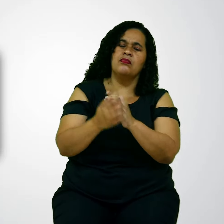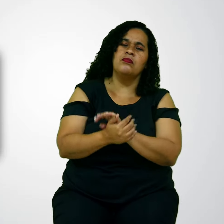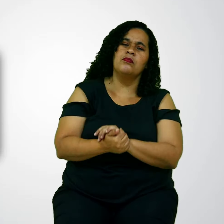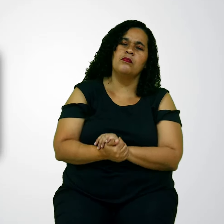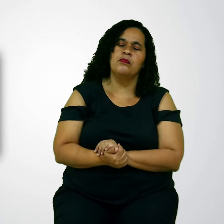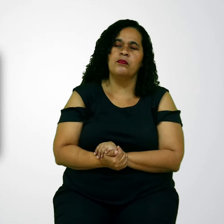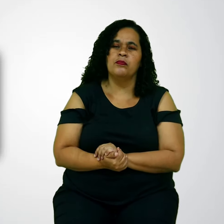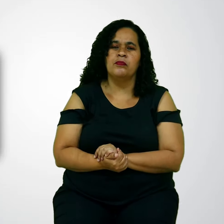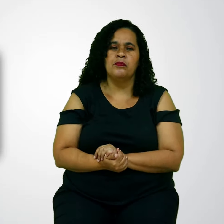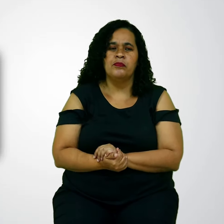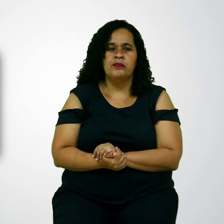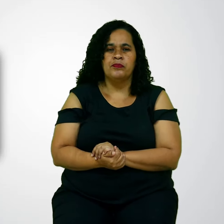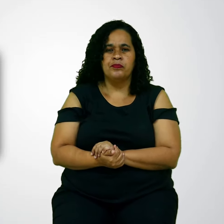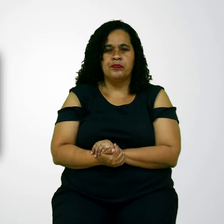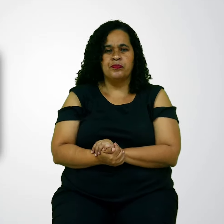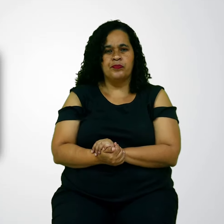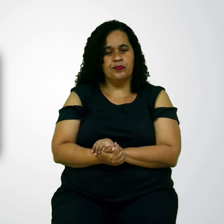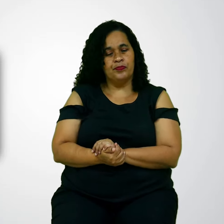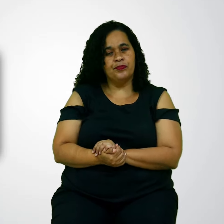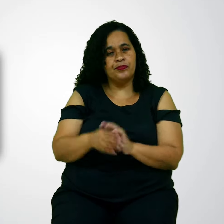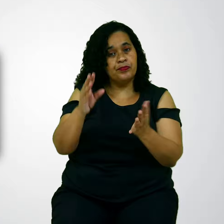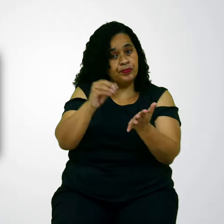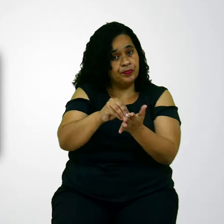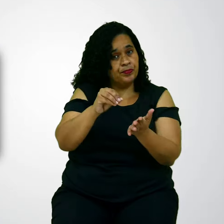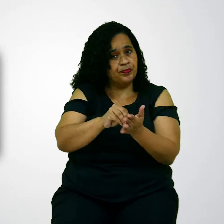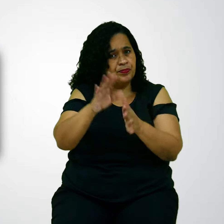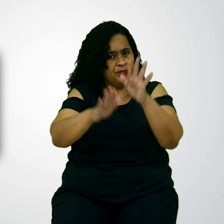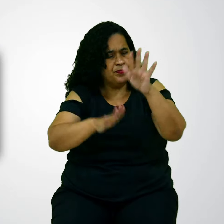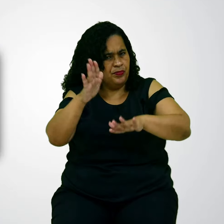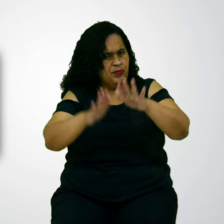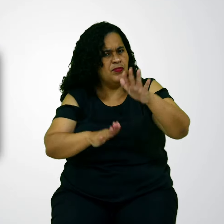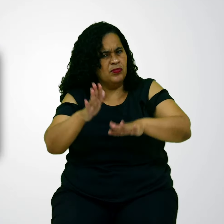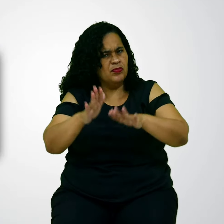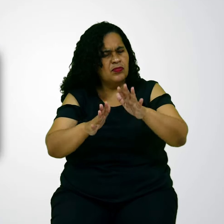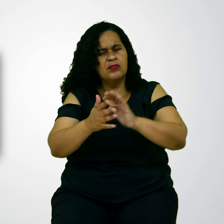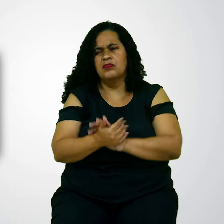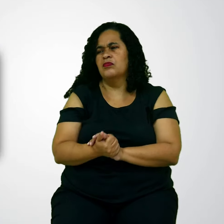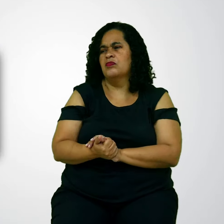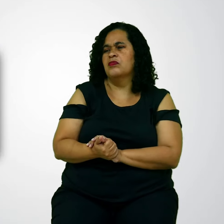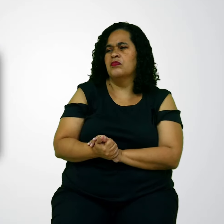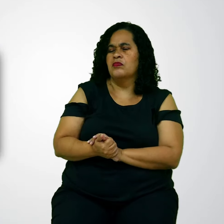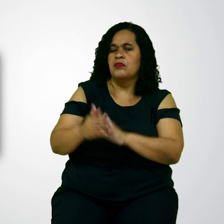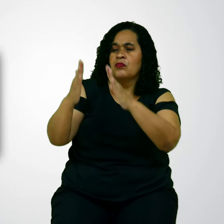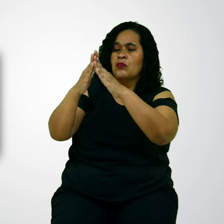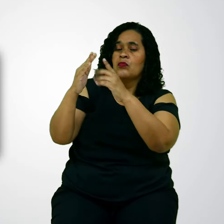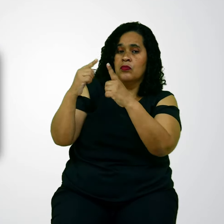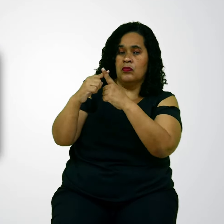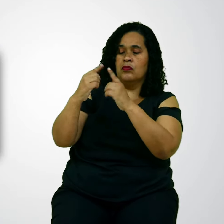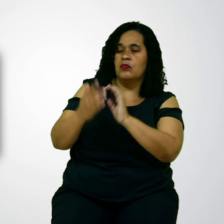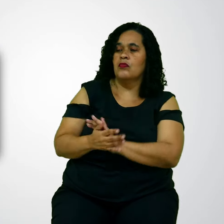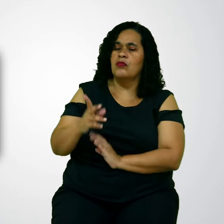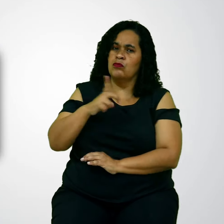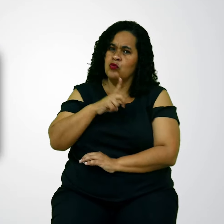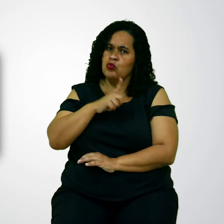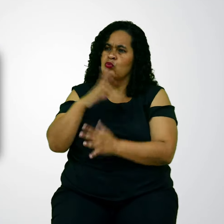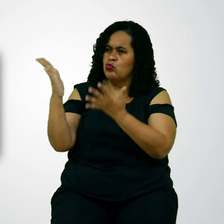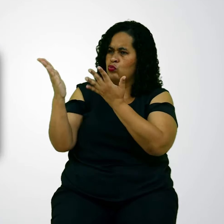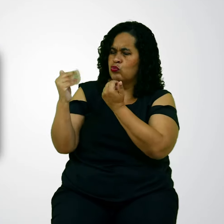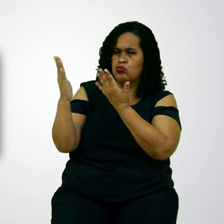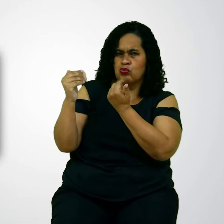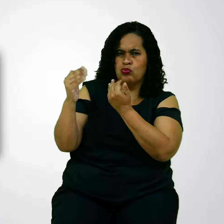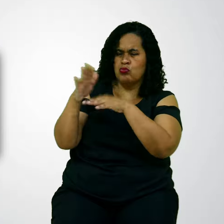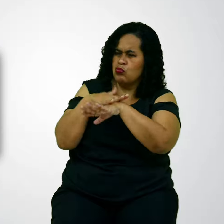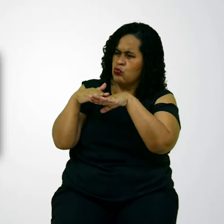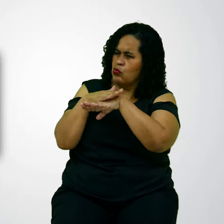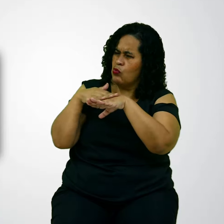igreja fervorosa, uns jovens chegaram para o pastor e eles disseram assim: a gente está sentindo um chamado de Deus para a